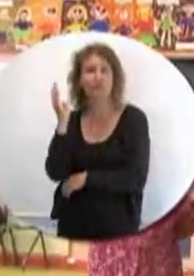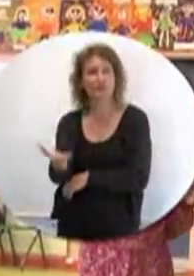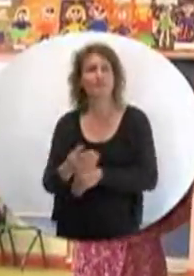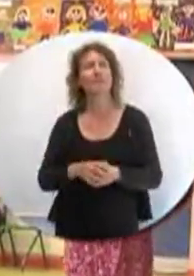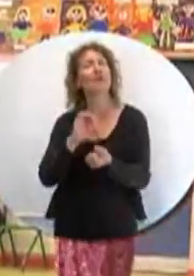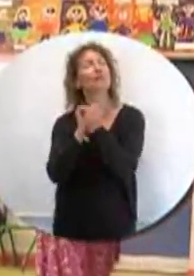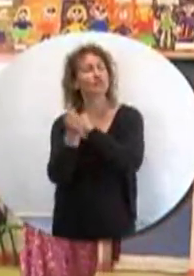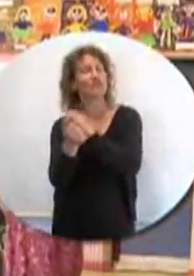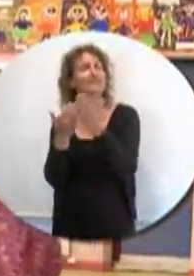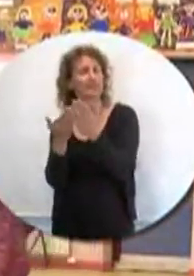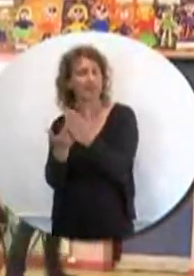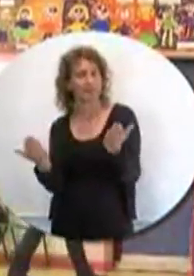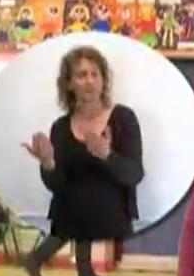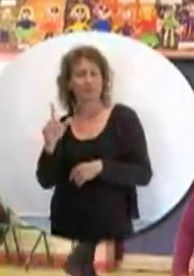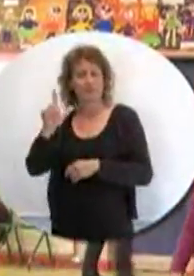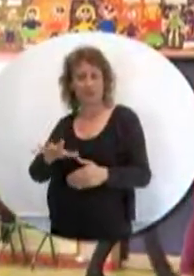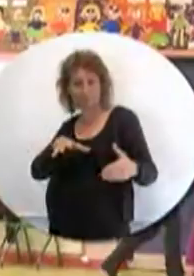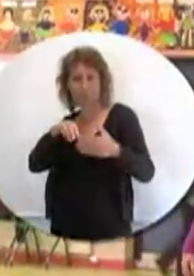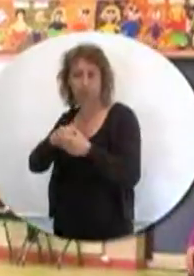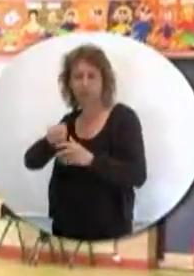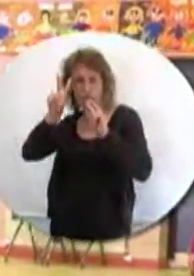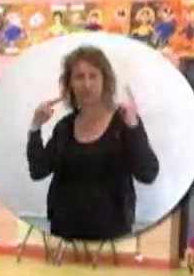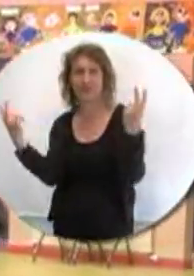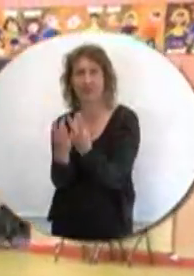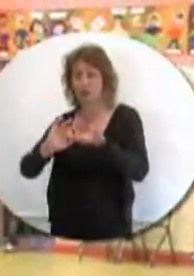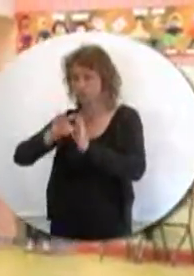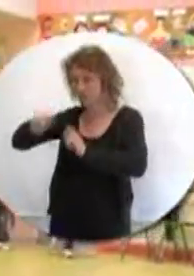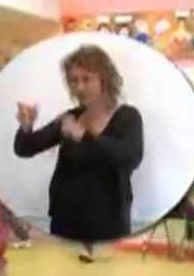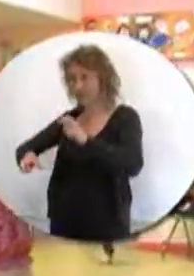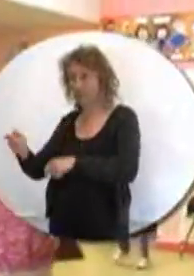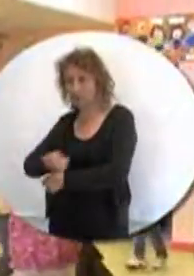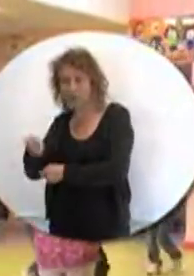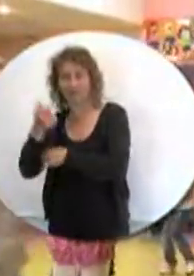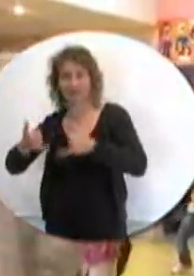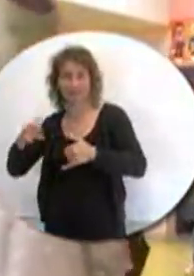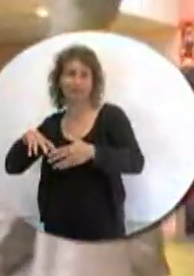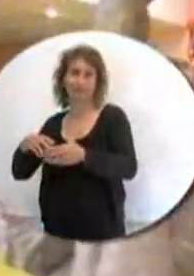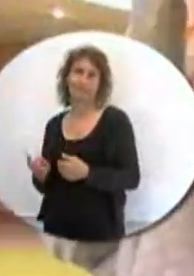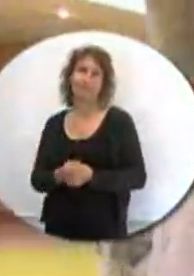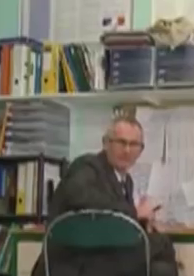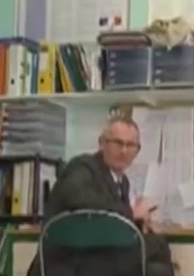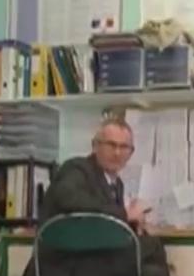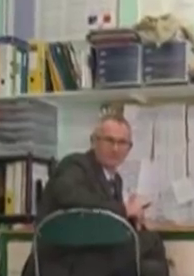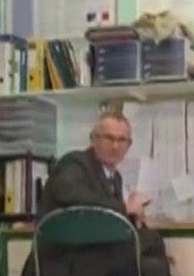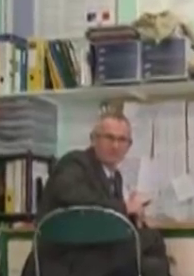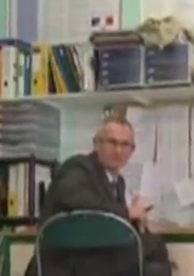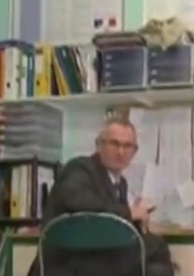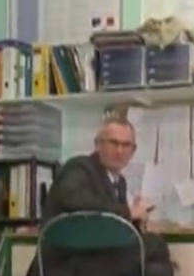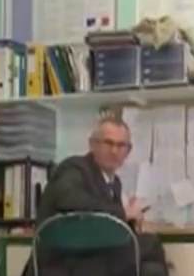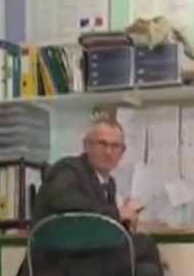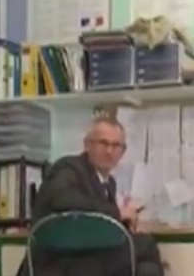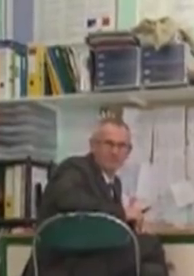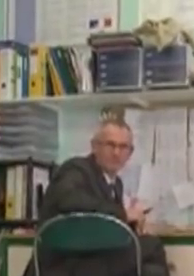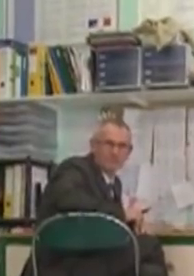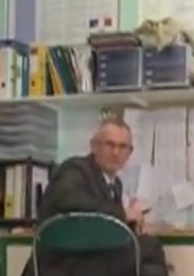eux. Ce qui a changé, c'est ça, je pense que c'est l'implication un peu générale de l'ensemble du personnel éducatif de l'école. Comment tu fais pour communiquer